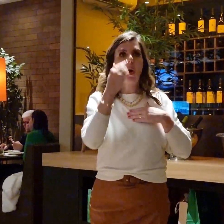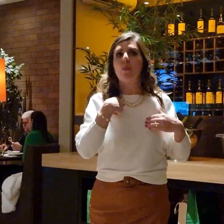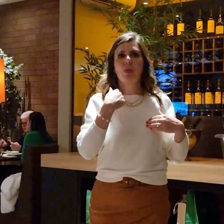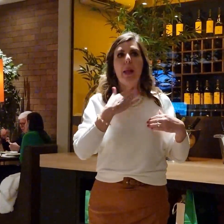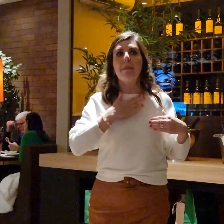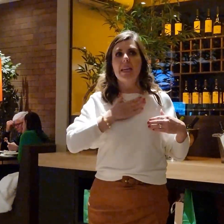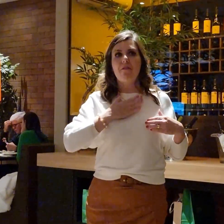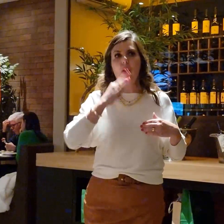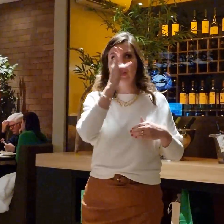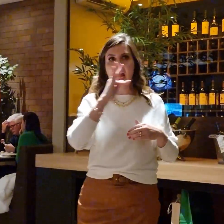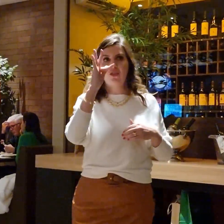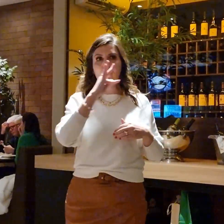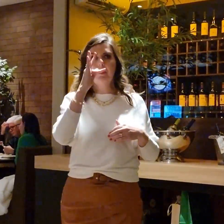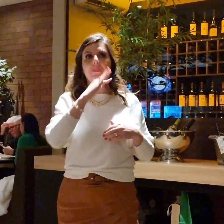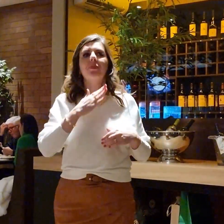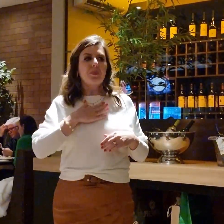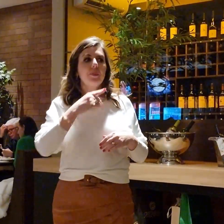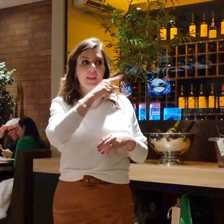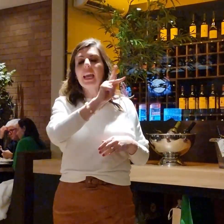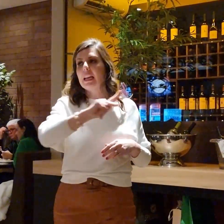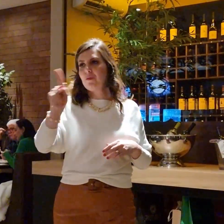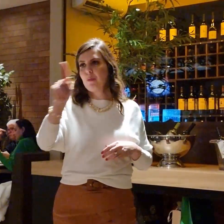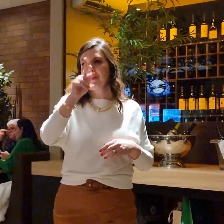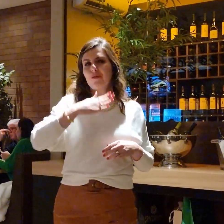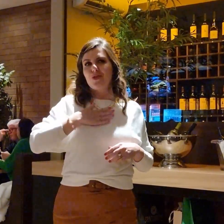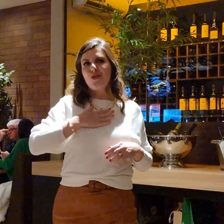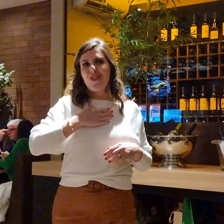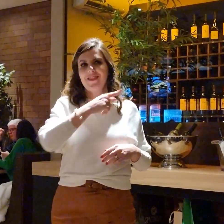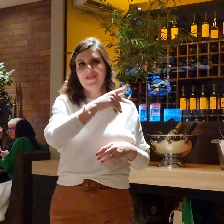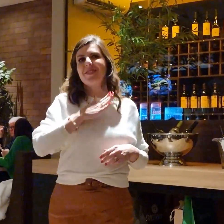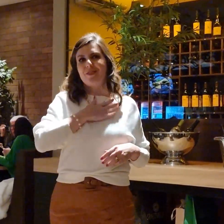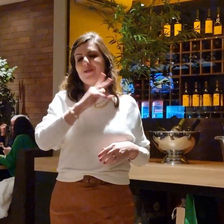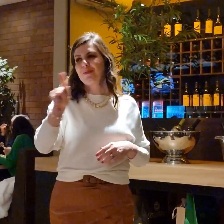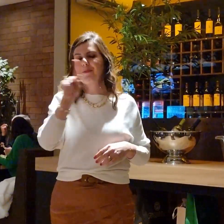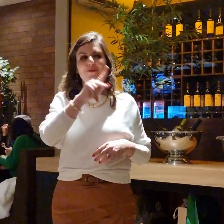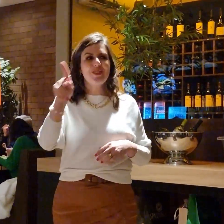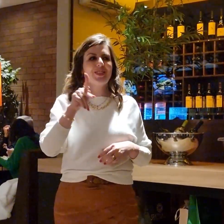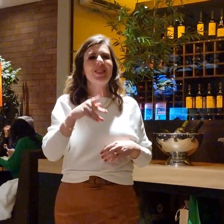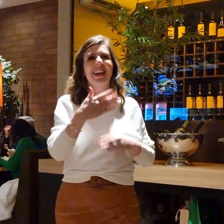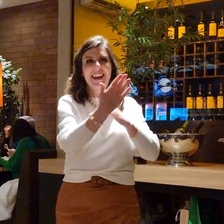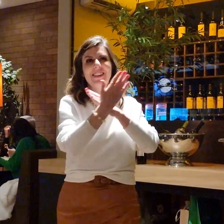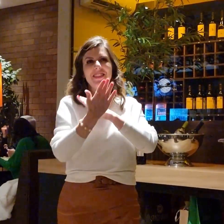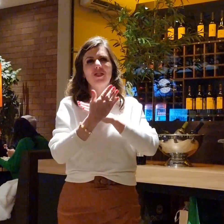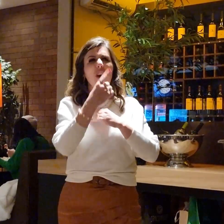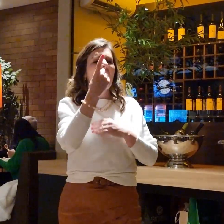ter leitura labial também. Pode falar, normal, normal. Aqui.